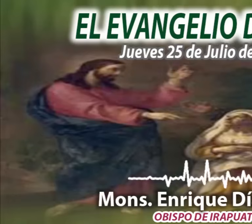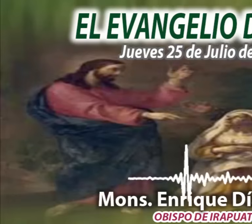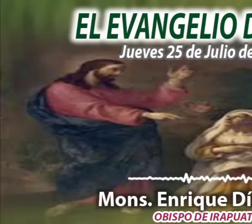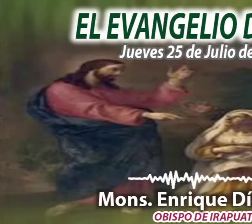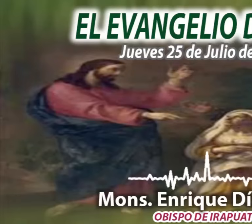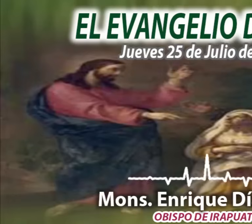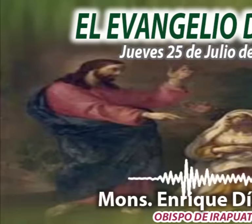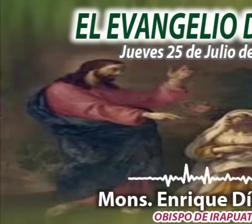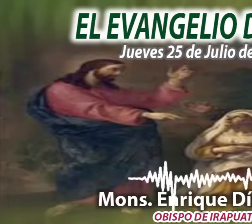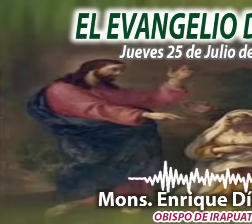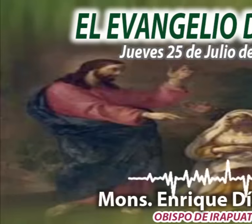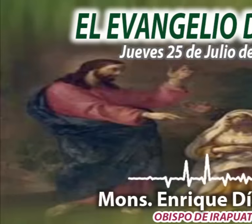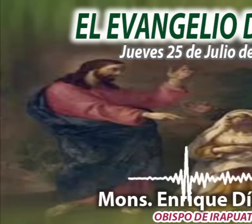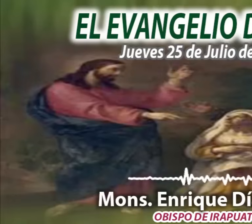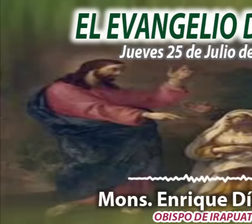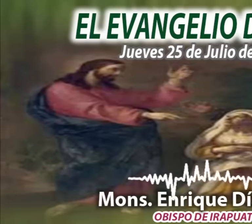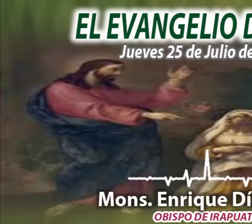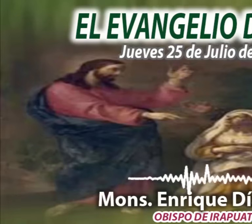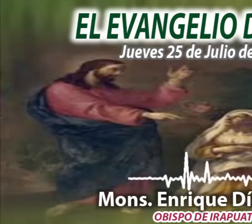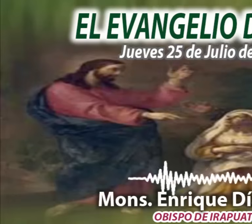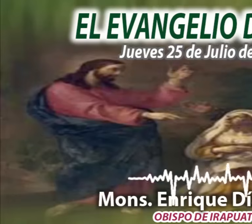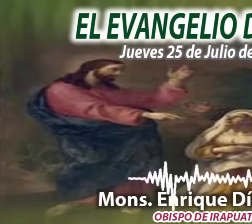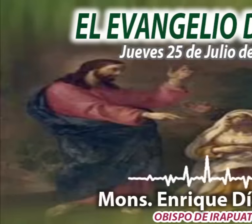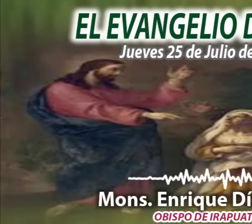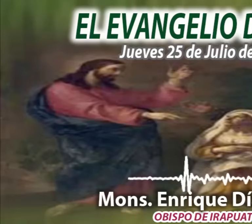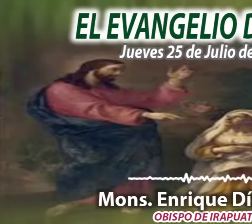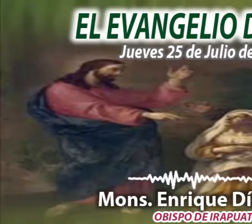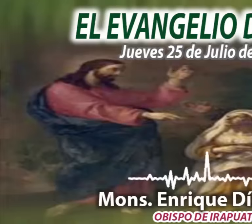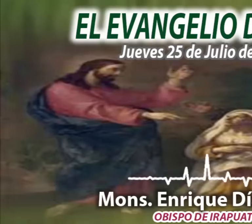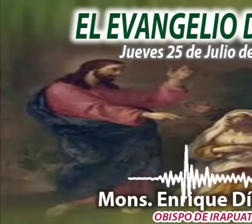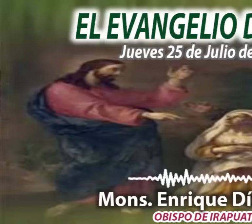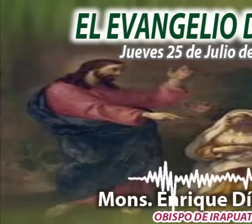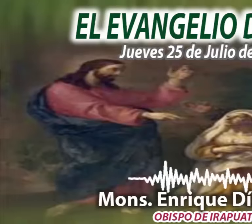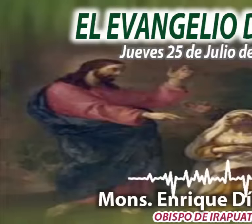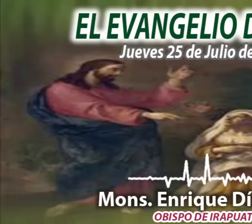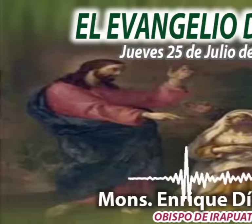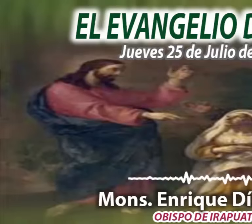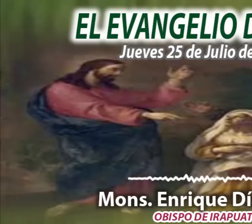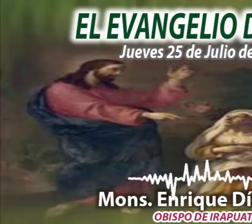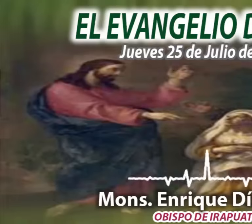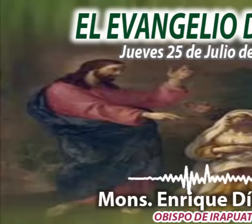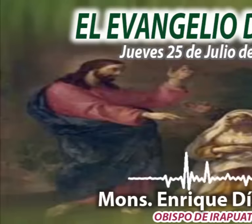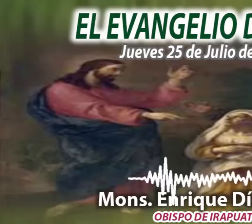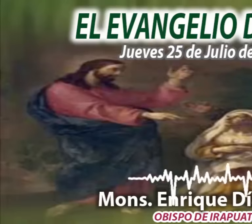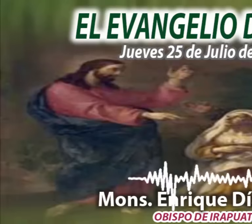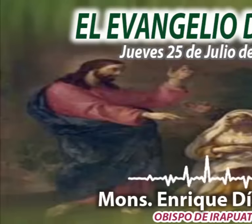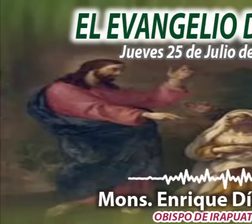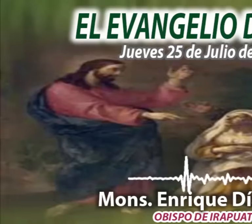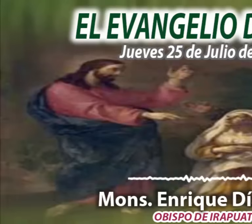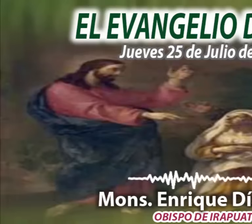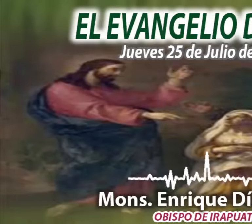Dispuso Dios en su sabiduría, revelarse a sí mismo y dar a conocer el misterio de su voluntad.